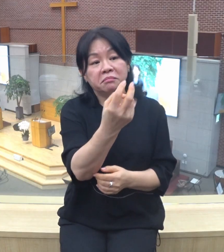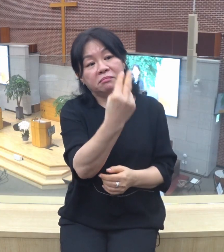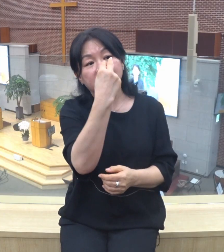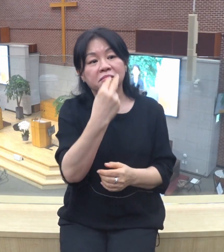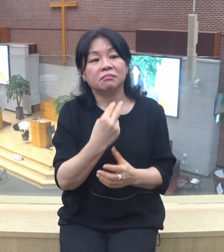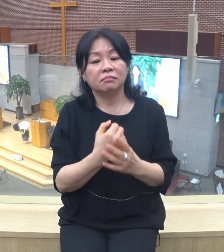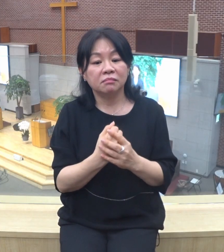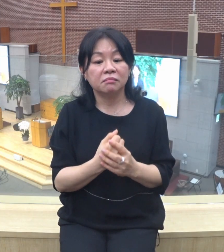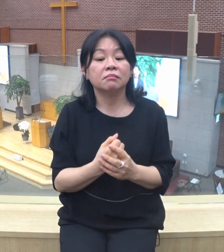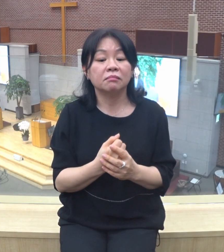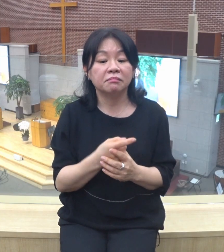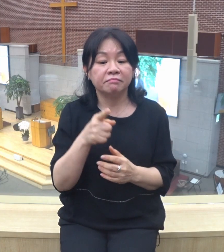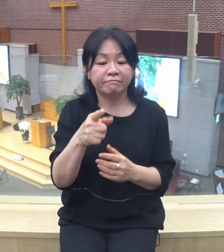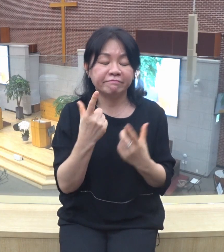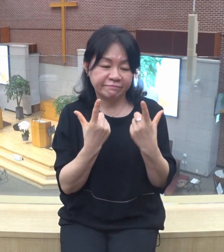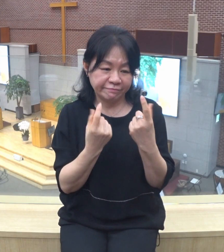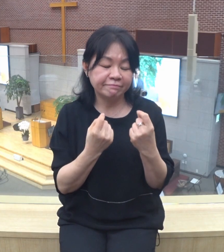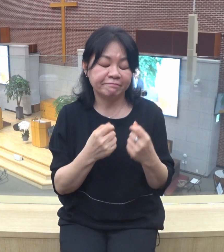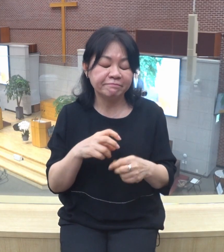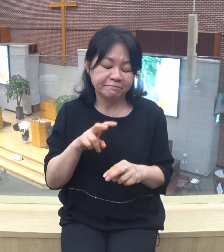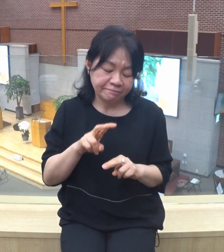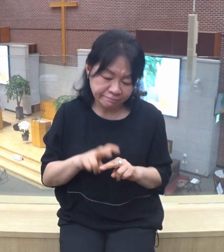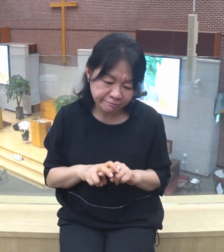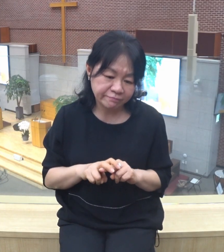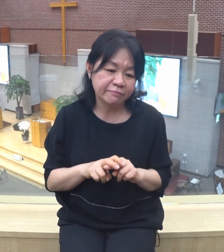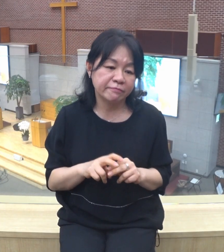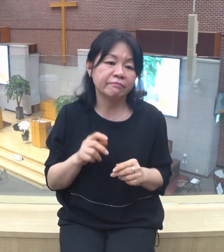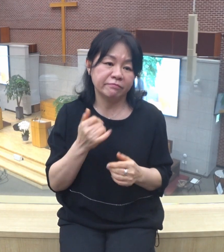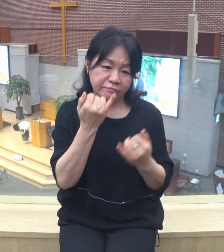바라보았습니다. 저도 식탁에 앉았습니다.